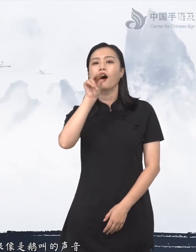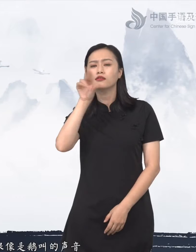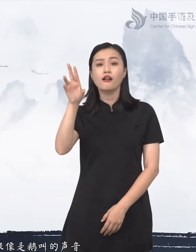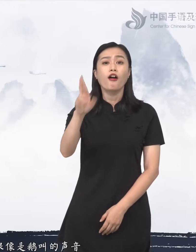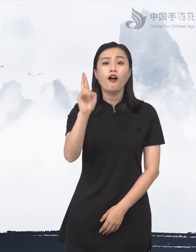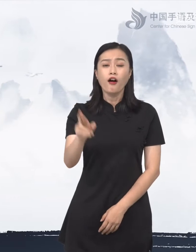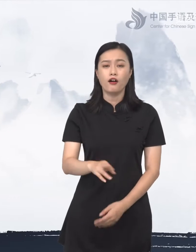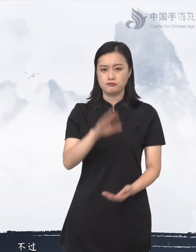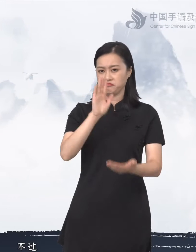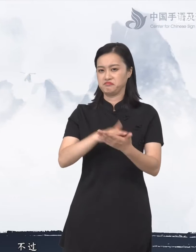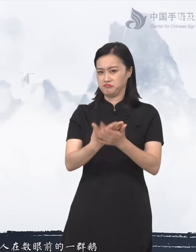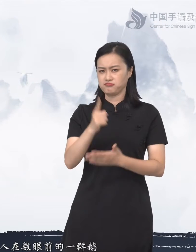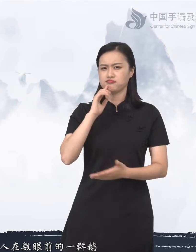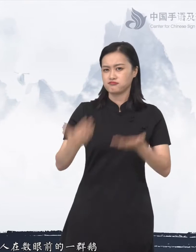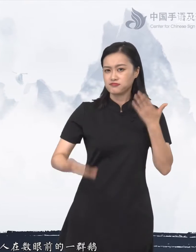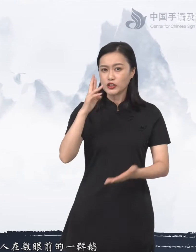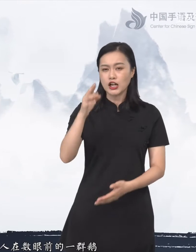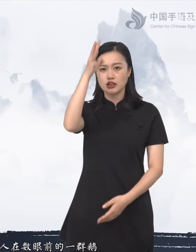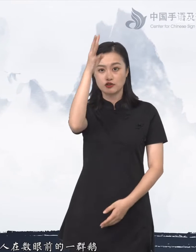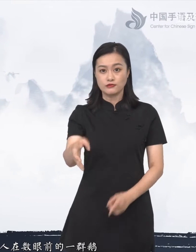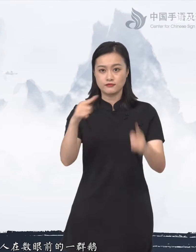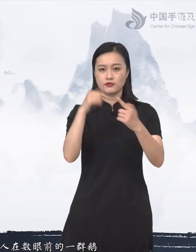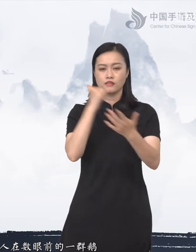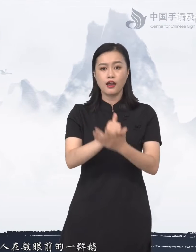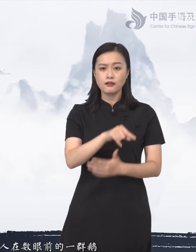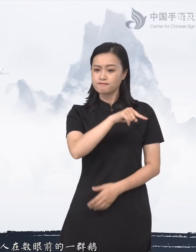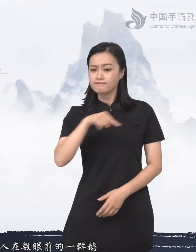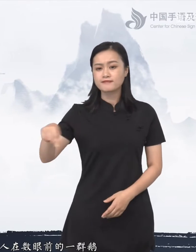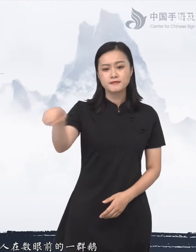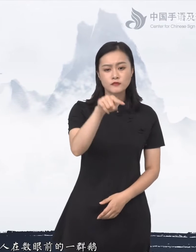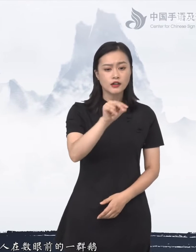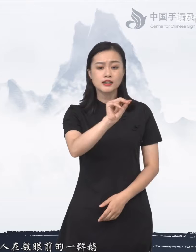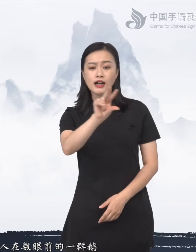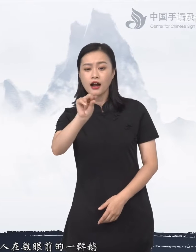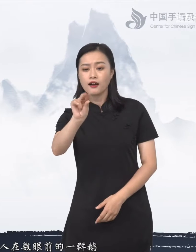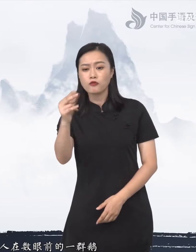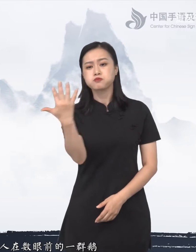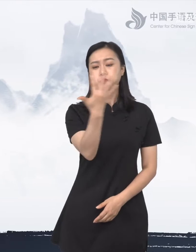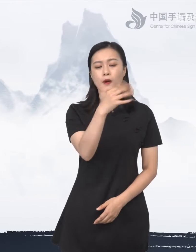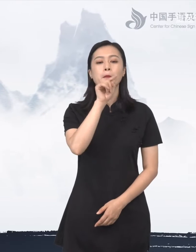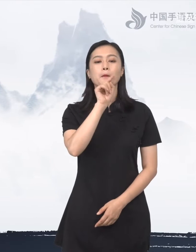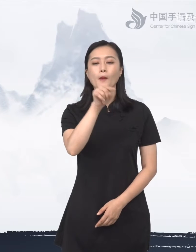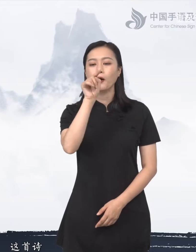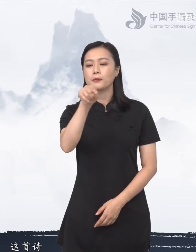音，不过也可能是诗人在数眼前的一群鹅。这首